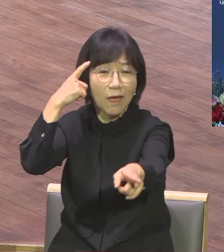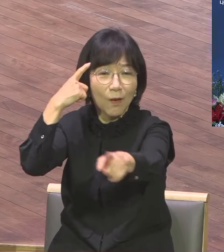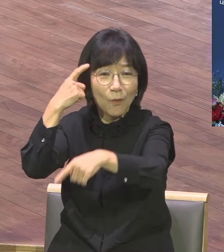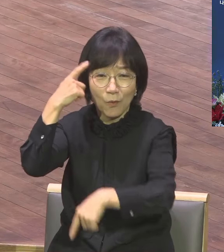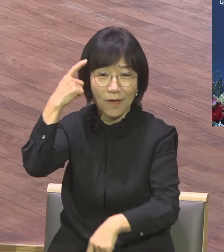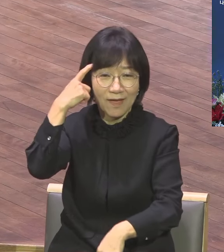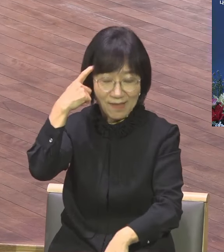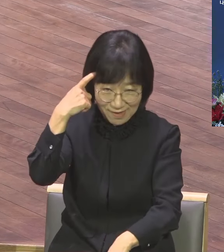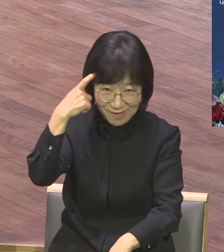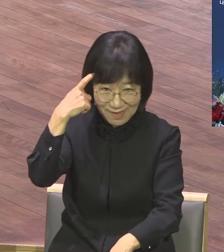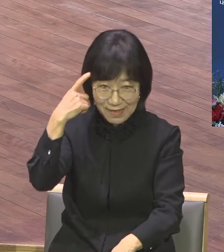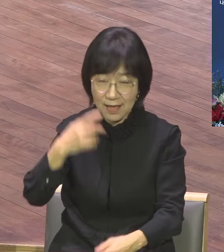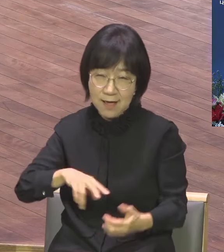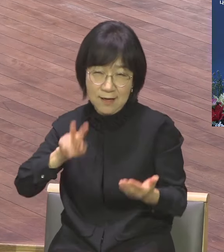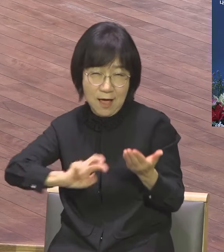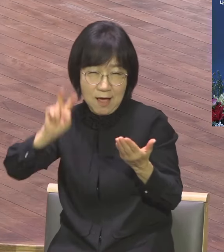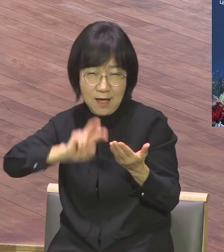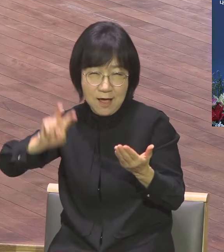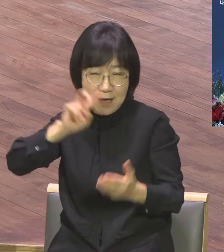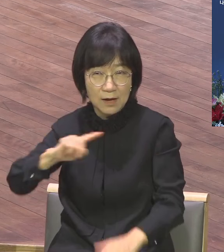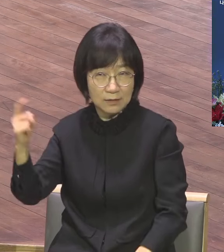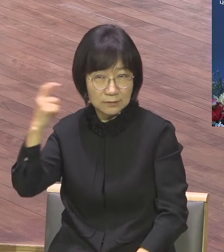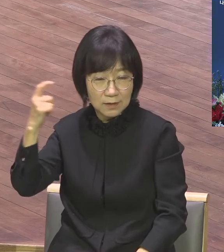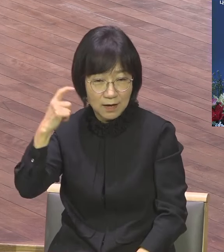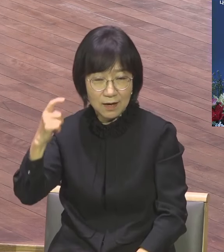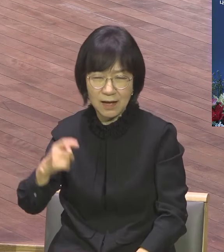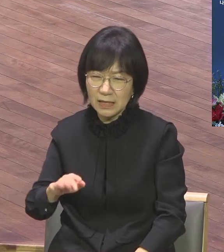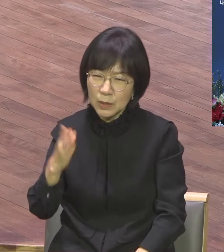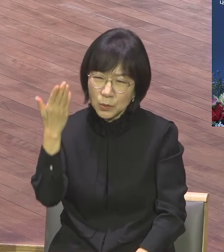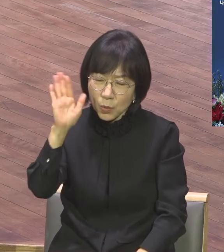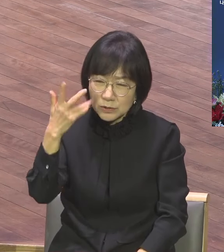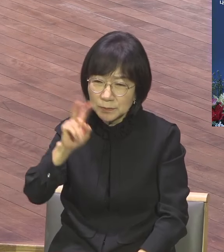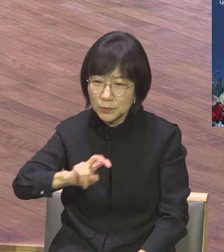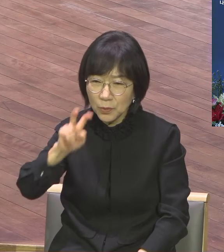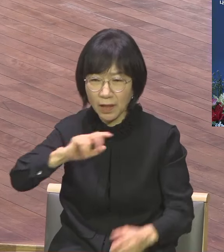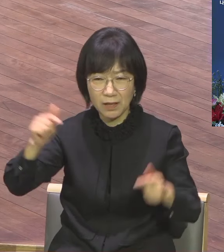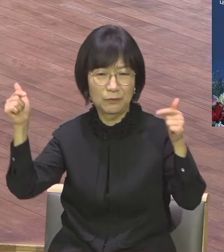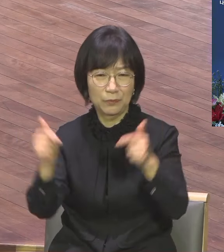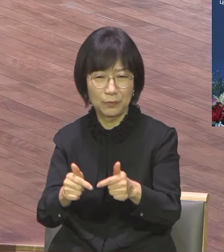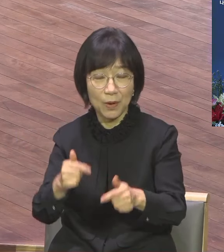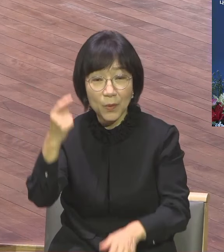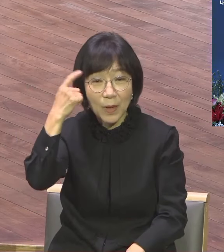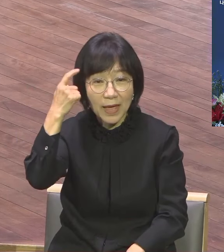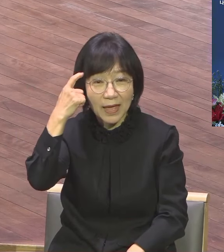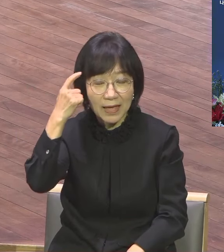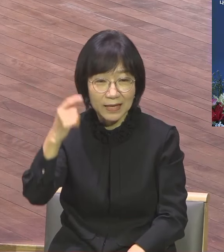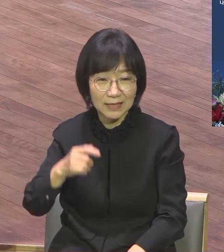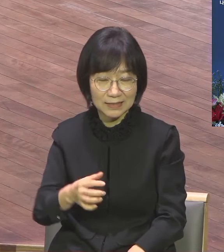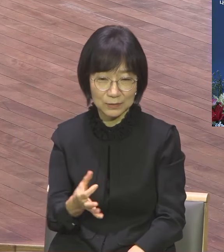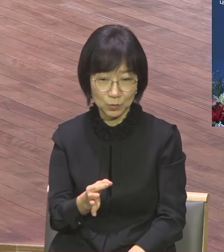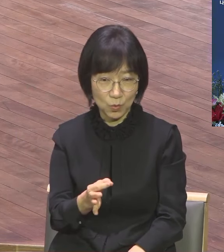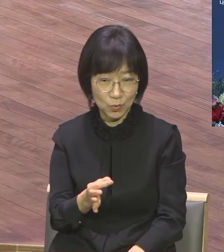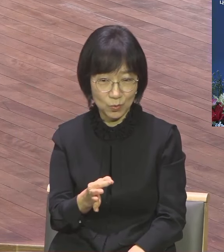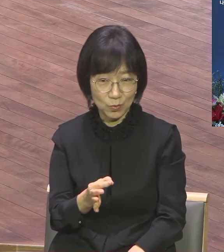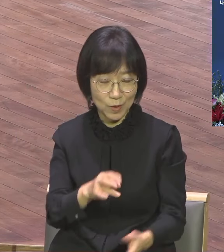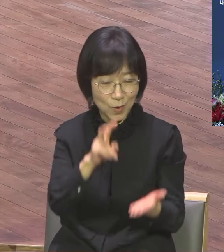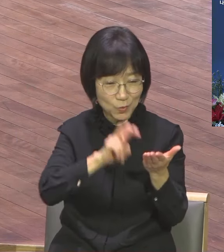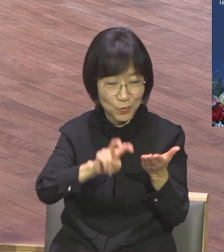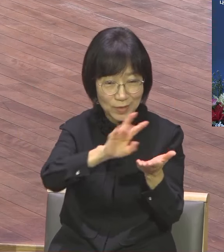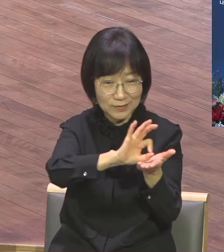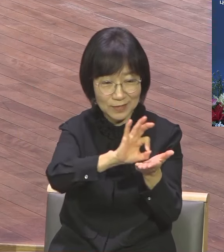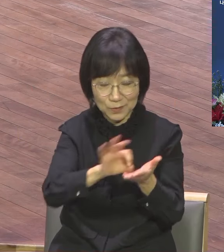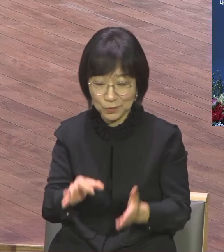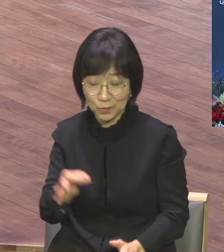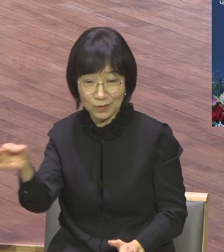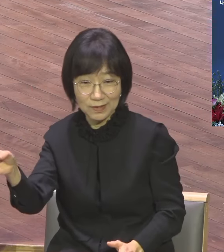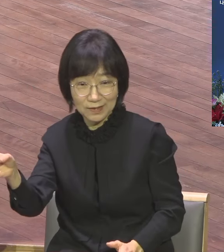이 캐롤부터 시작해서 요즘은 캐롤이 별로 없어요. 왜냐하면 그 돈을 내야 돼. 돈을